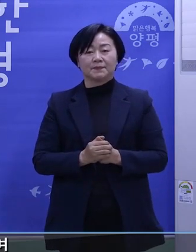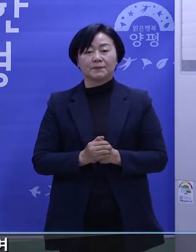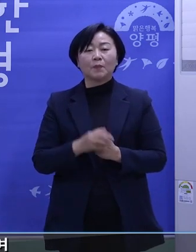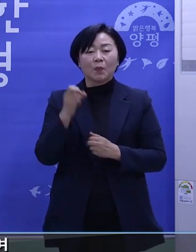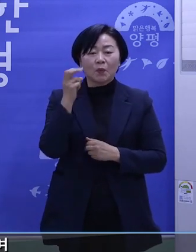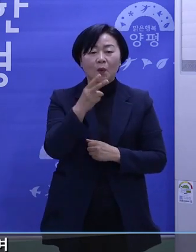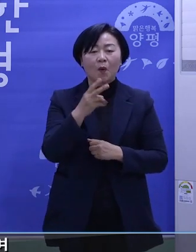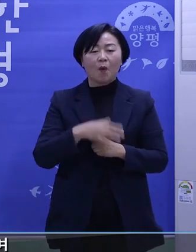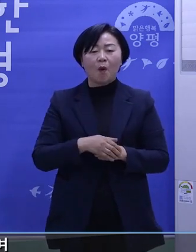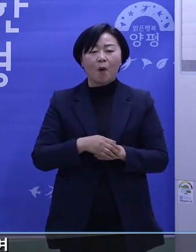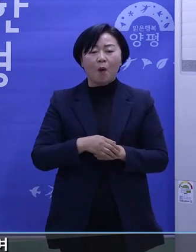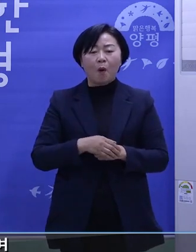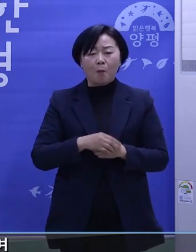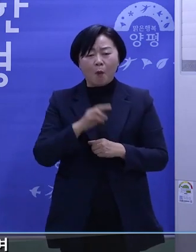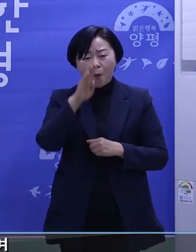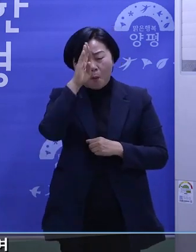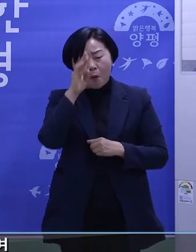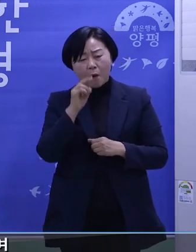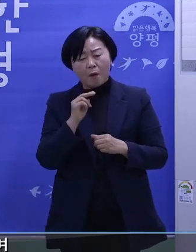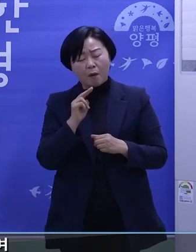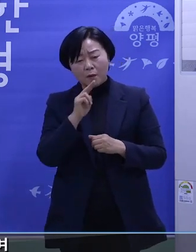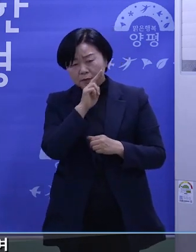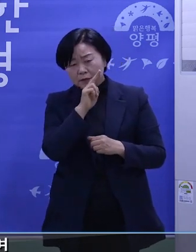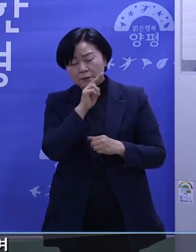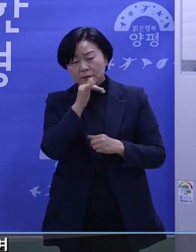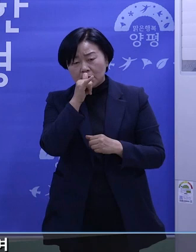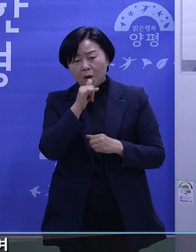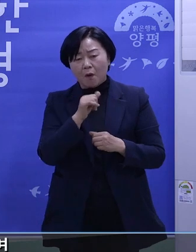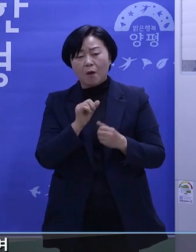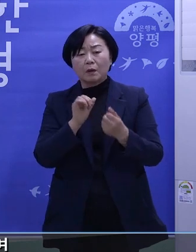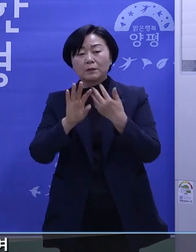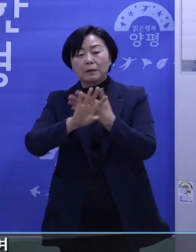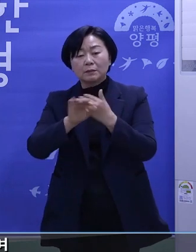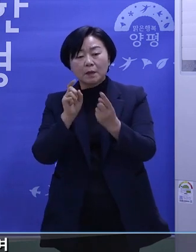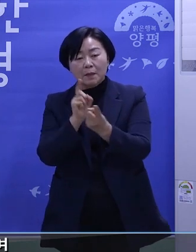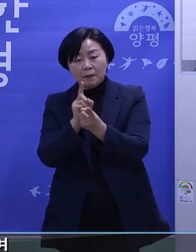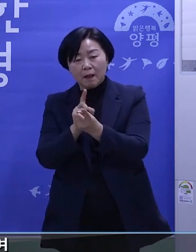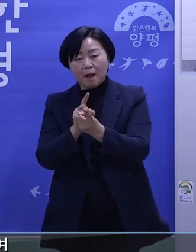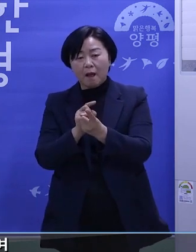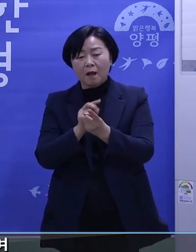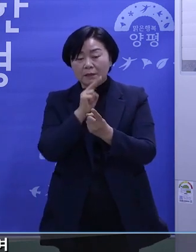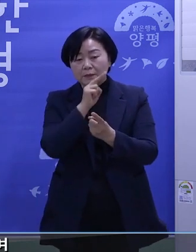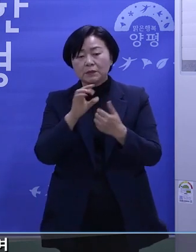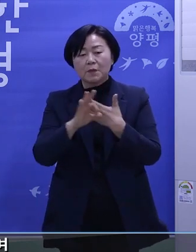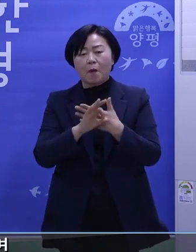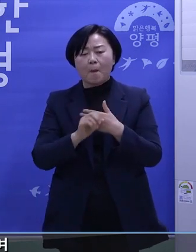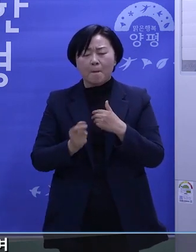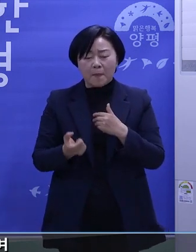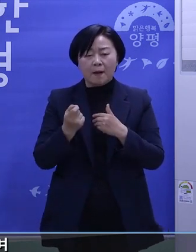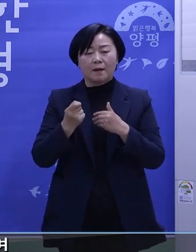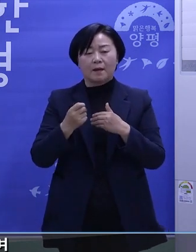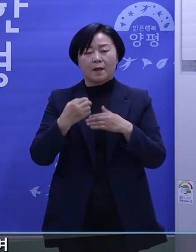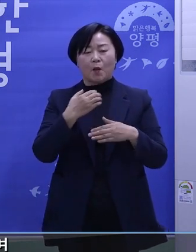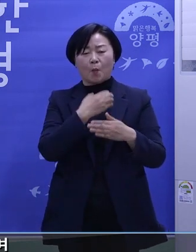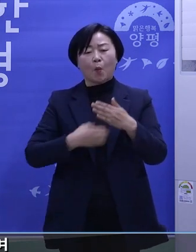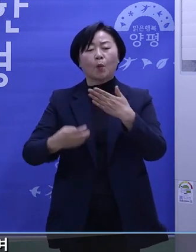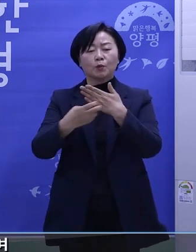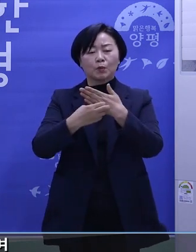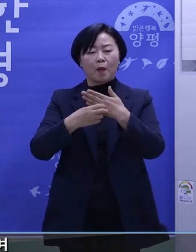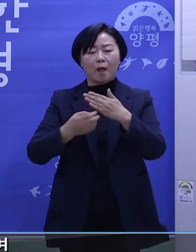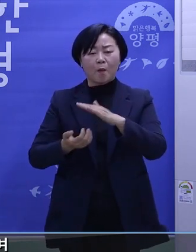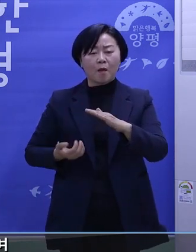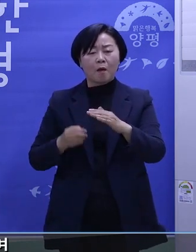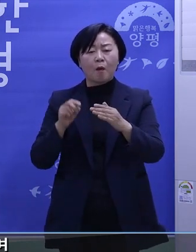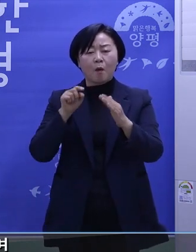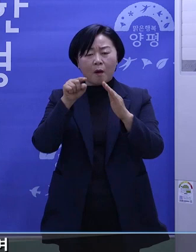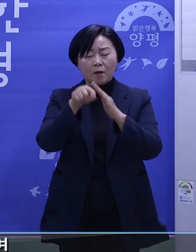또한 증상이 있거나 타인 간의 접촉으로 감염이 의심되면 지체 없이 보건소 선별진료소를